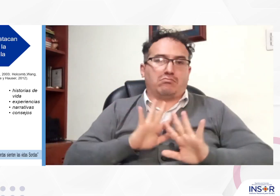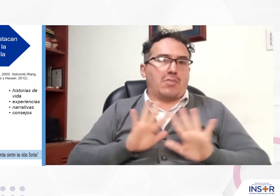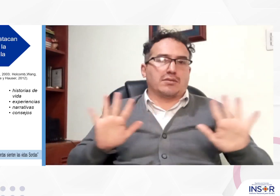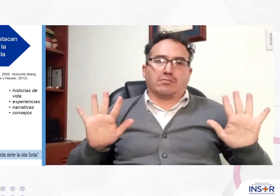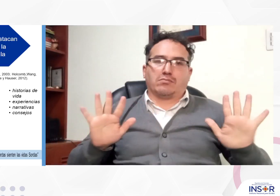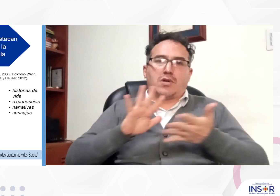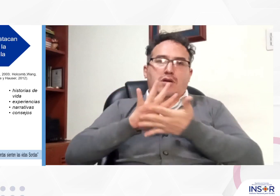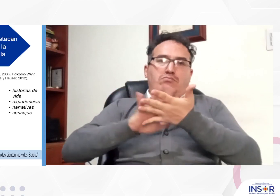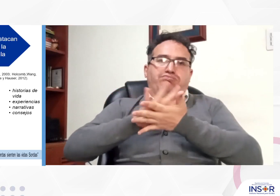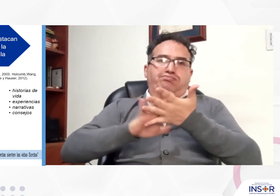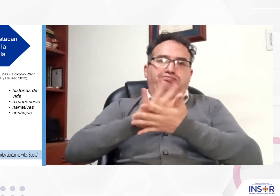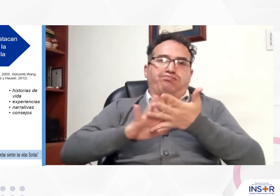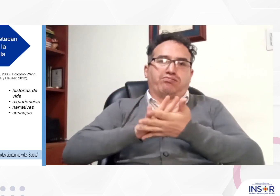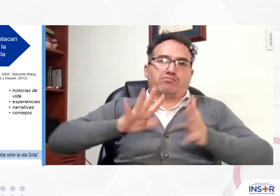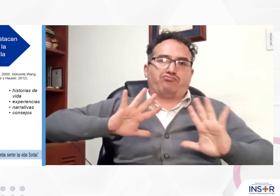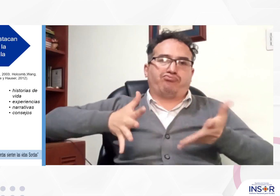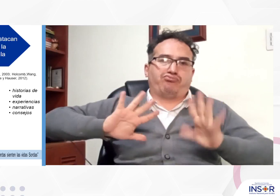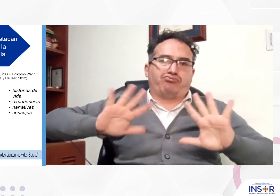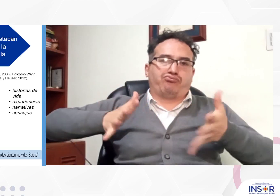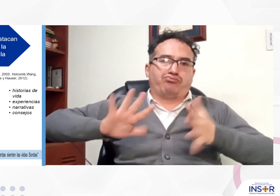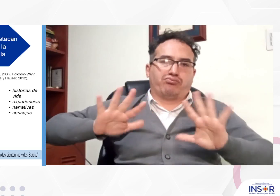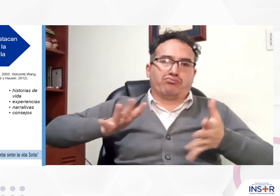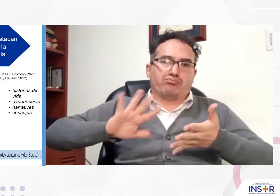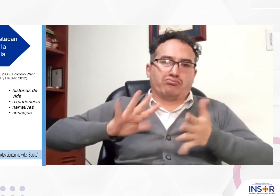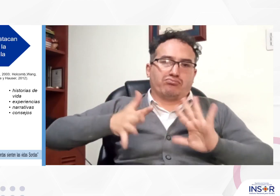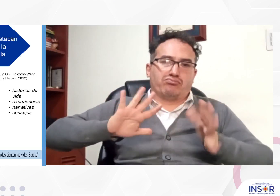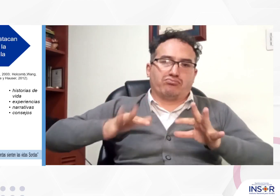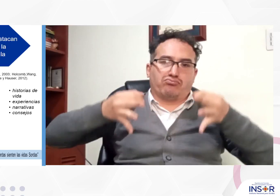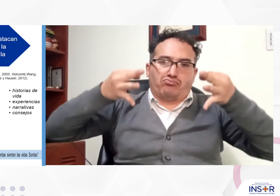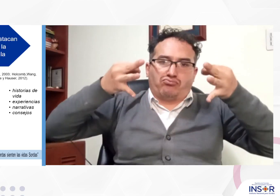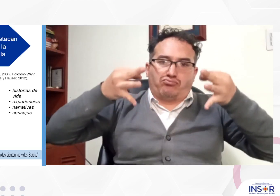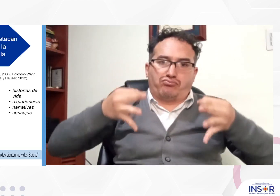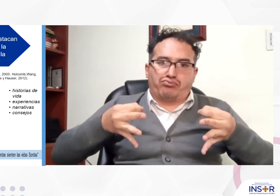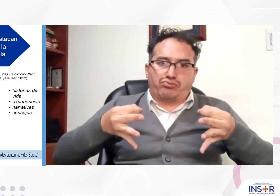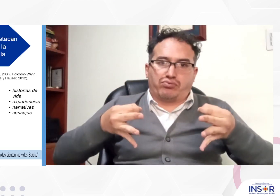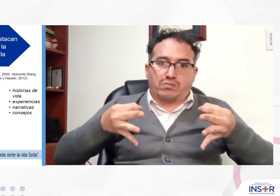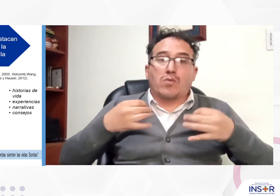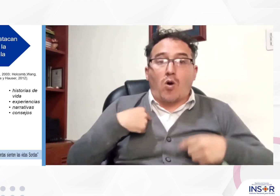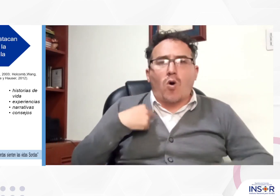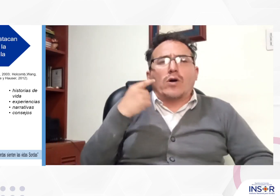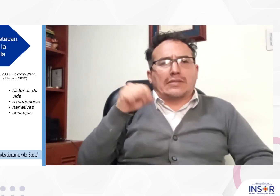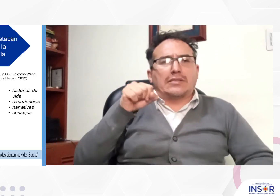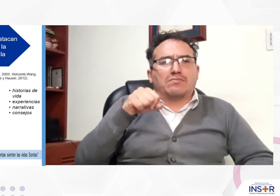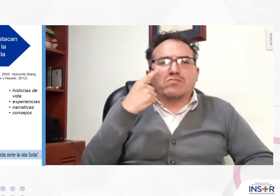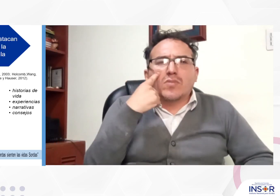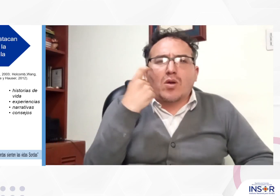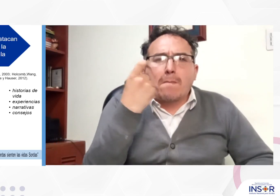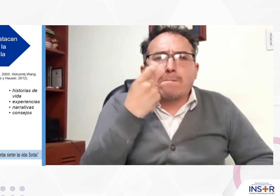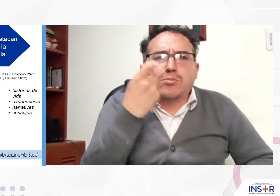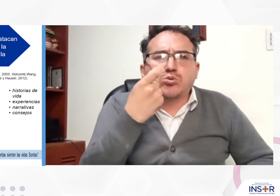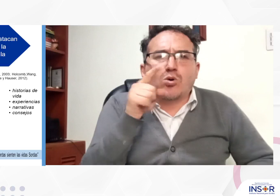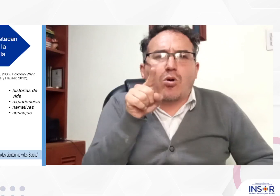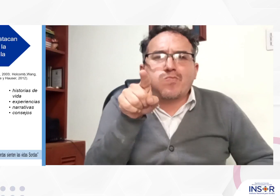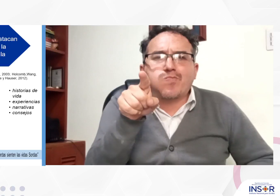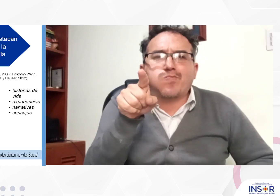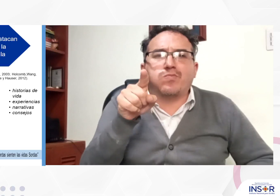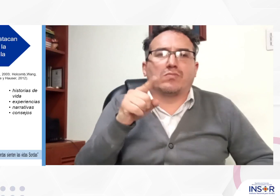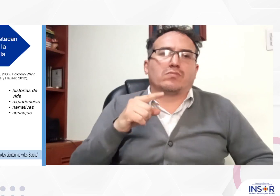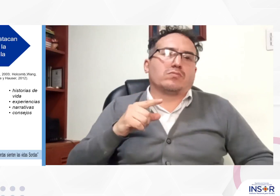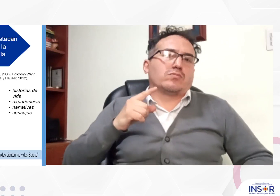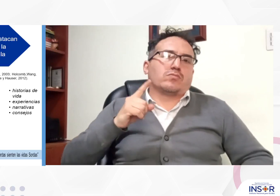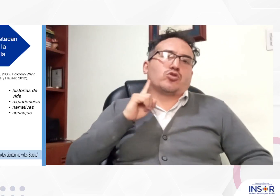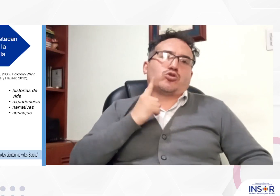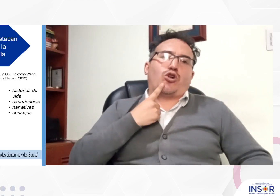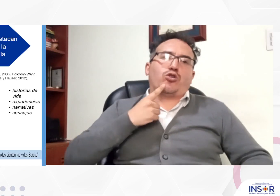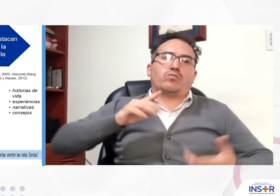una información. Así que yo lo que hago es una investigación que se orienta o se dirige a través de su idioma original, que es la lengua de